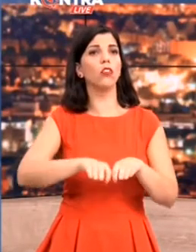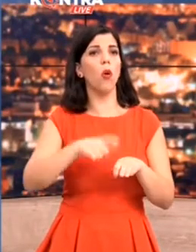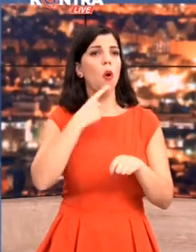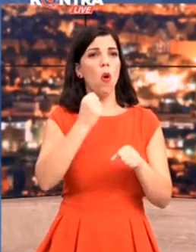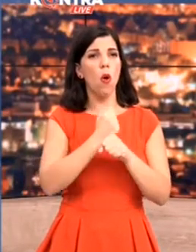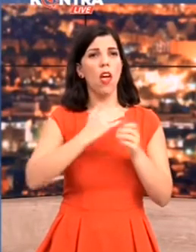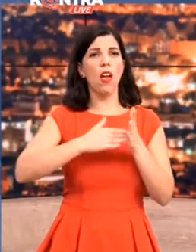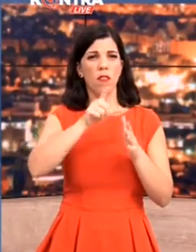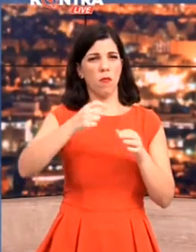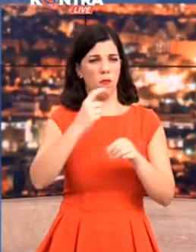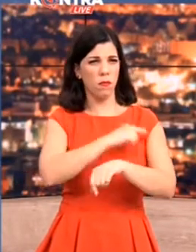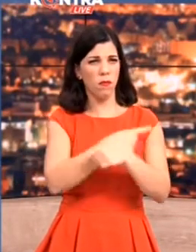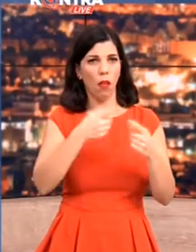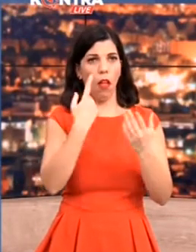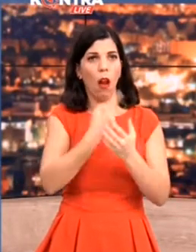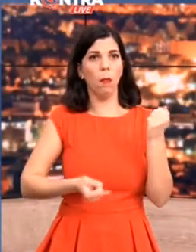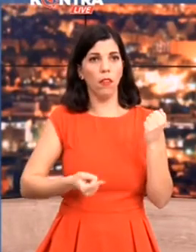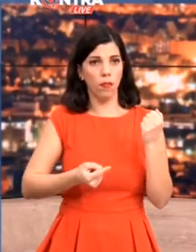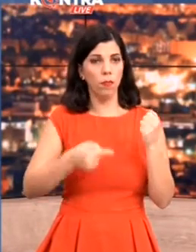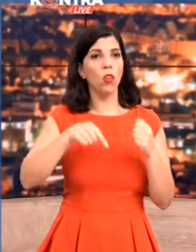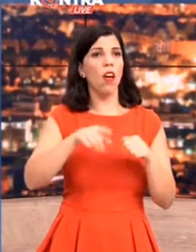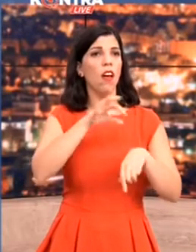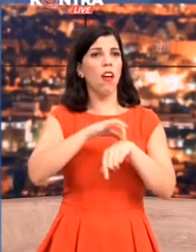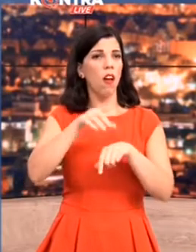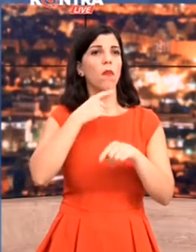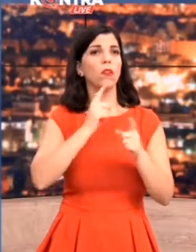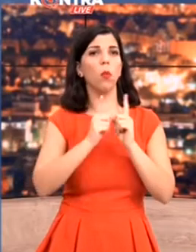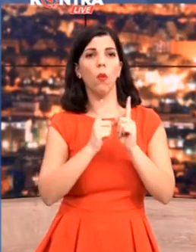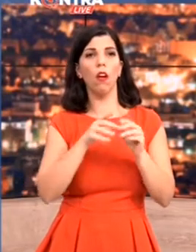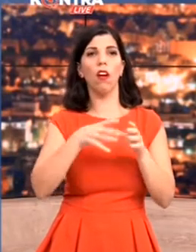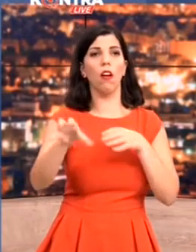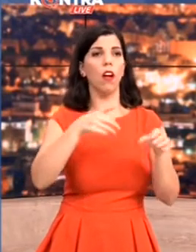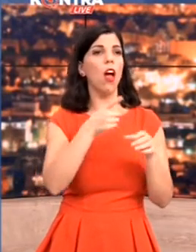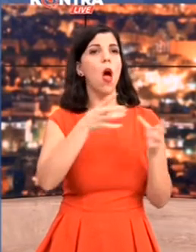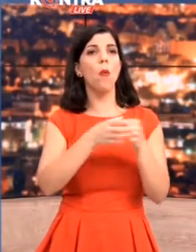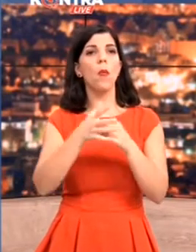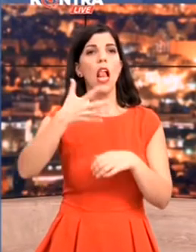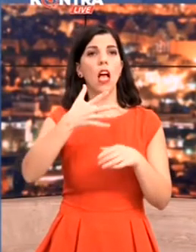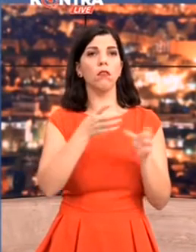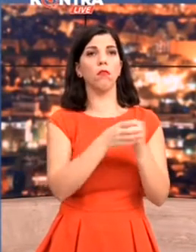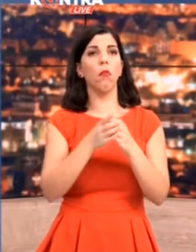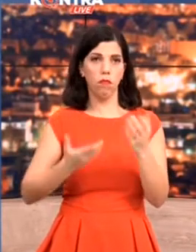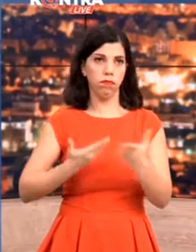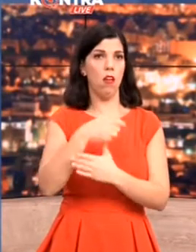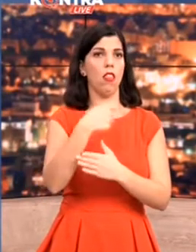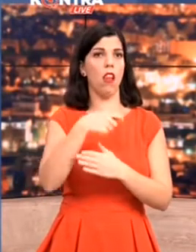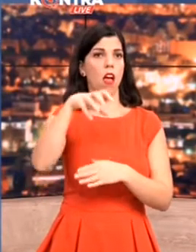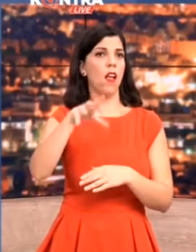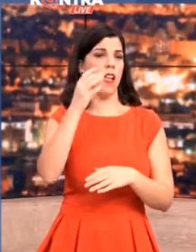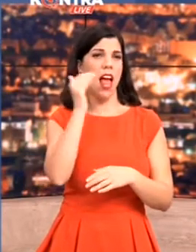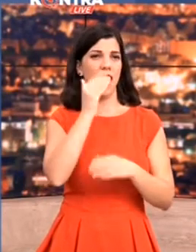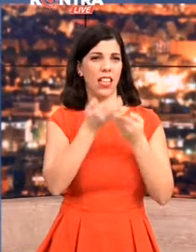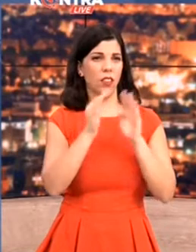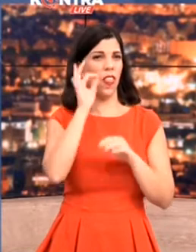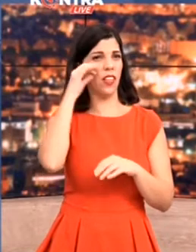Θεσσαλονίκη παραμένει κλειστή λόγω έλλειψης προσωπικού. Διαλογή ασθενών με ηλικιακά κριτήρια για εισαγωγή στις μονάδες εντατικής της